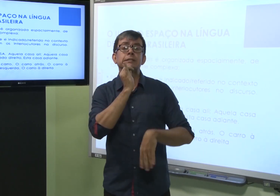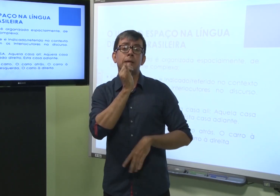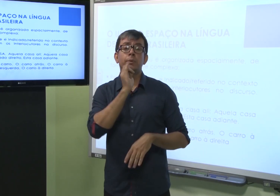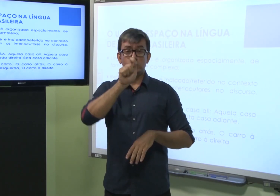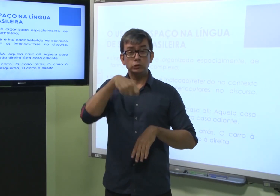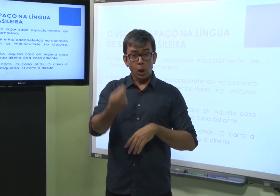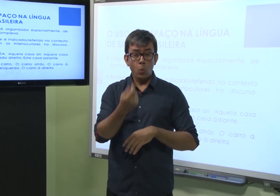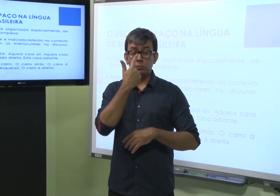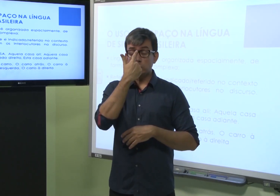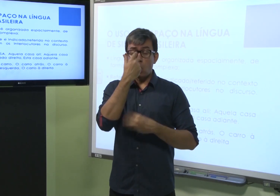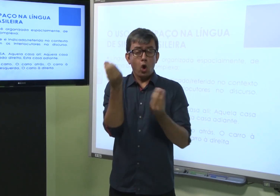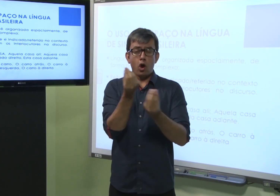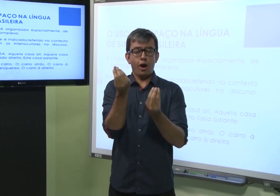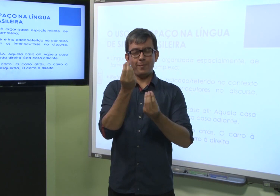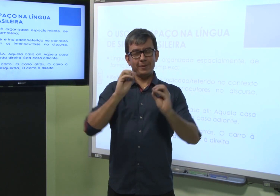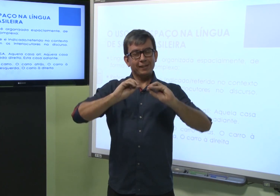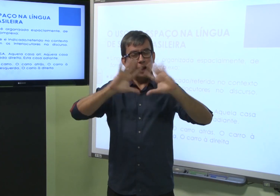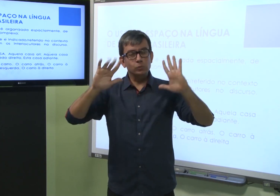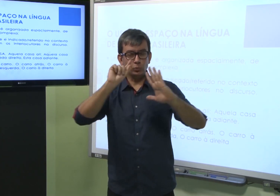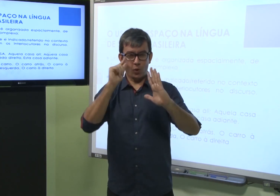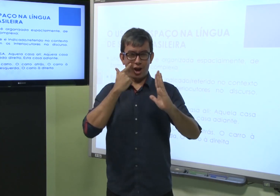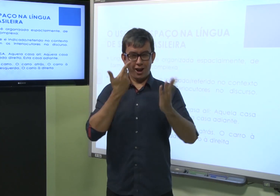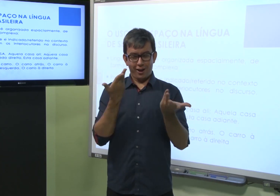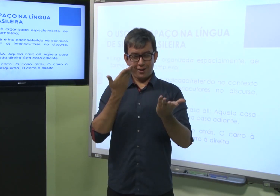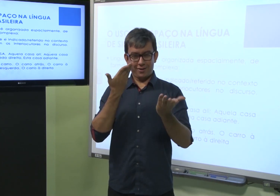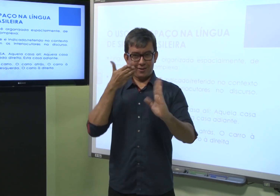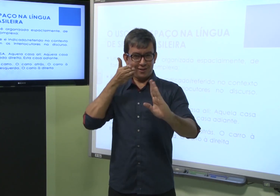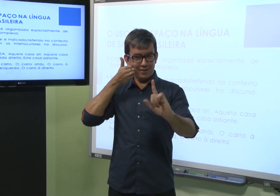Eu vou mostrar um exemplo para que possa aclarar vocês.